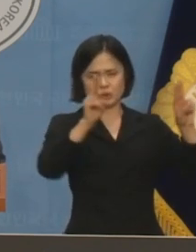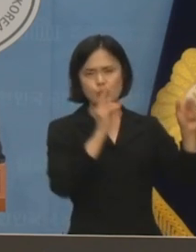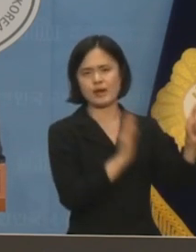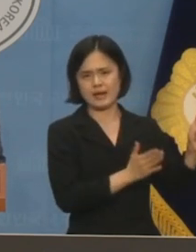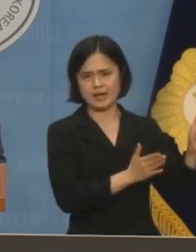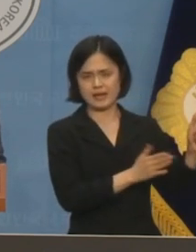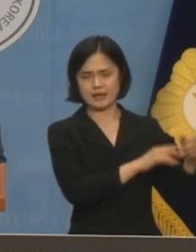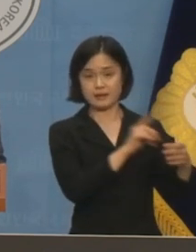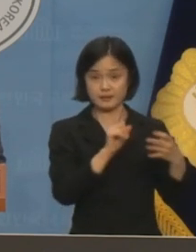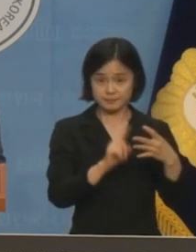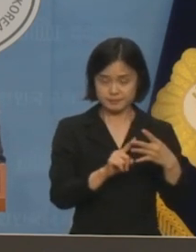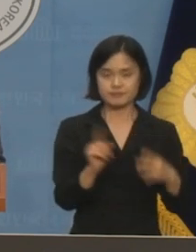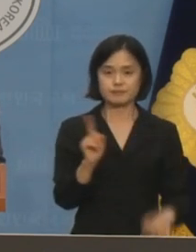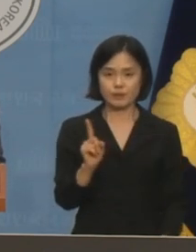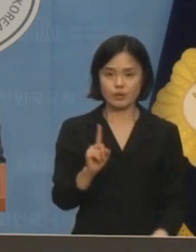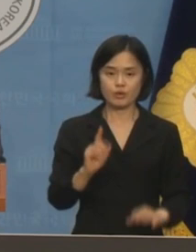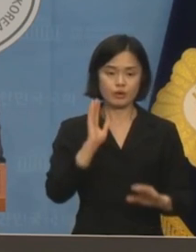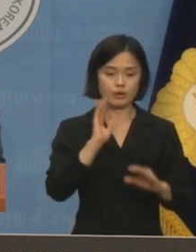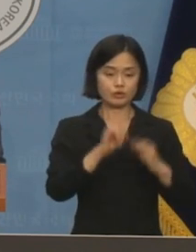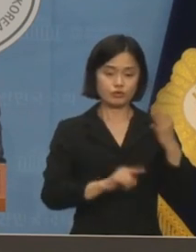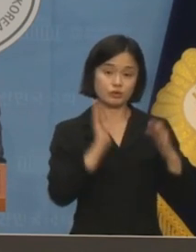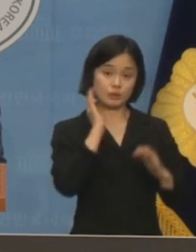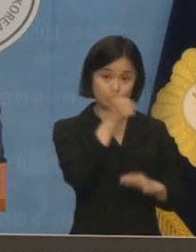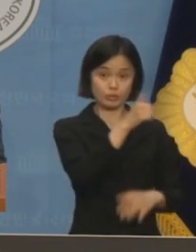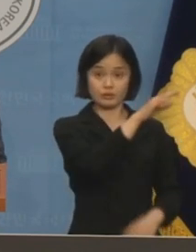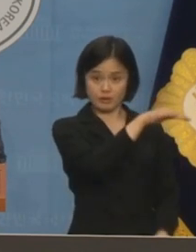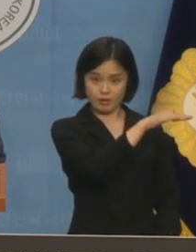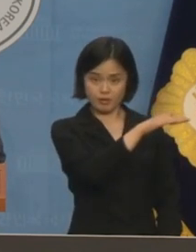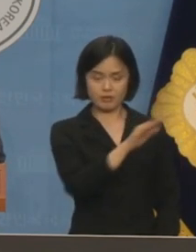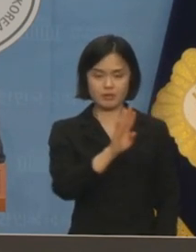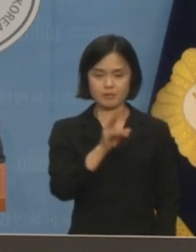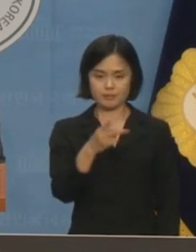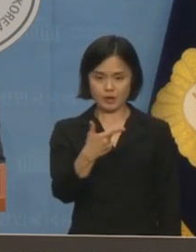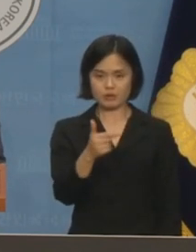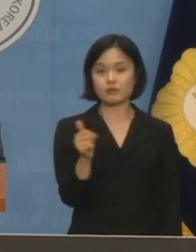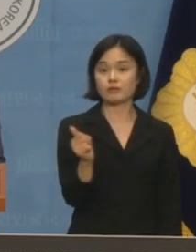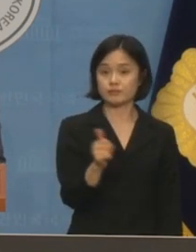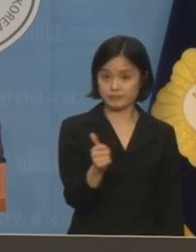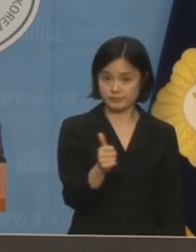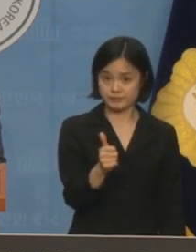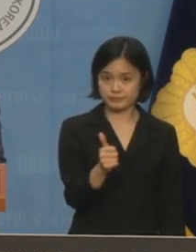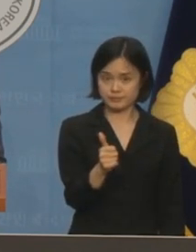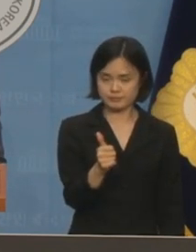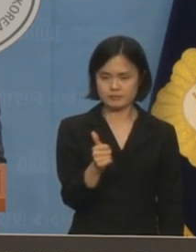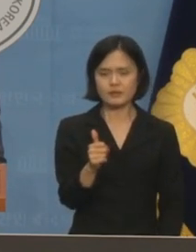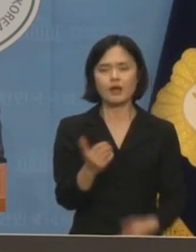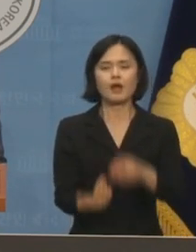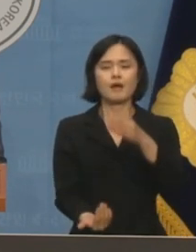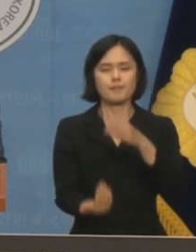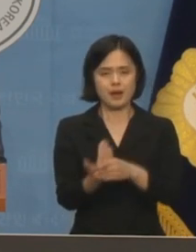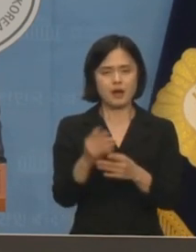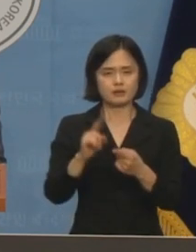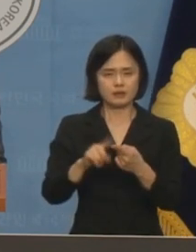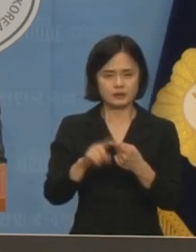하나, 윤석열 대통령은 고 변의수 하사 사태의 엄중함을 인식하여